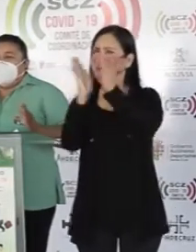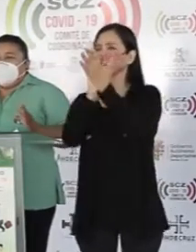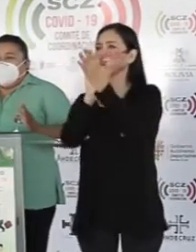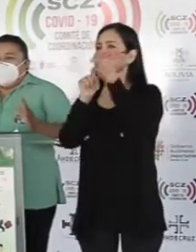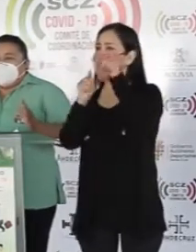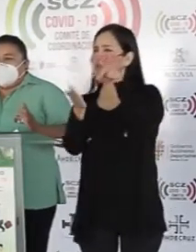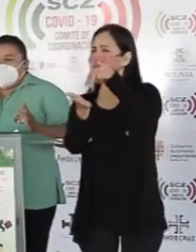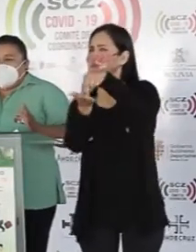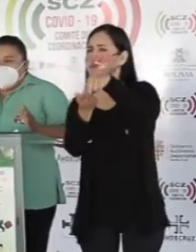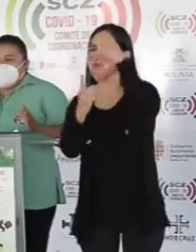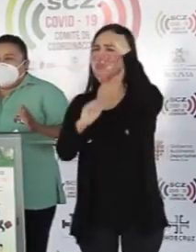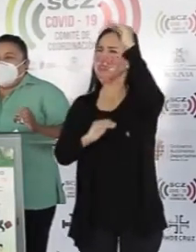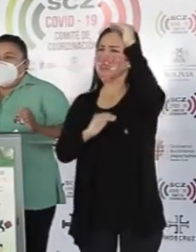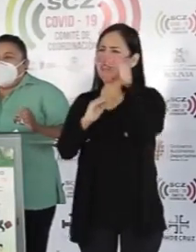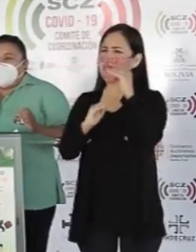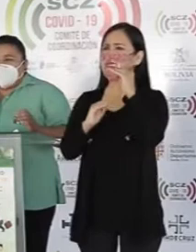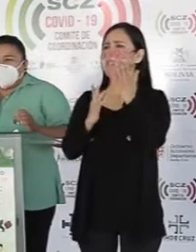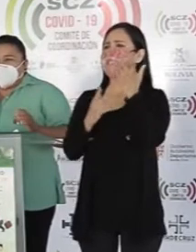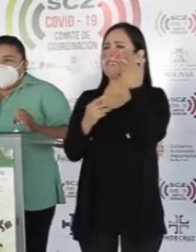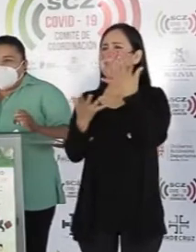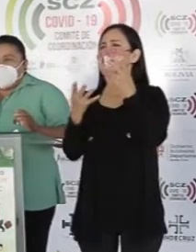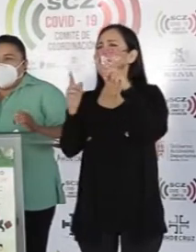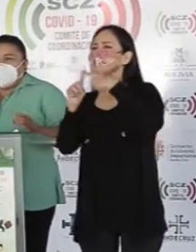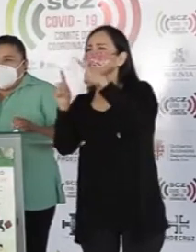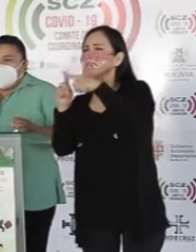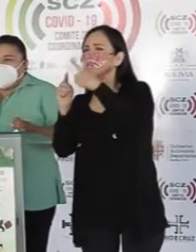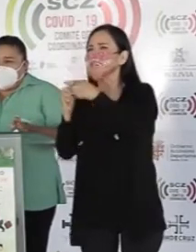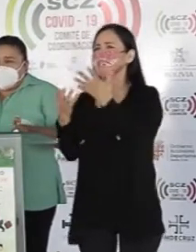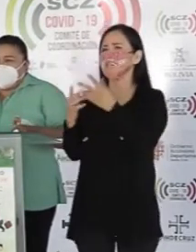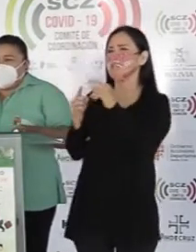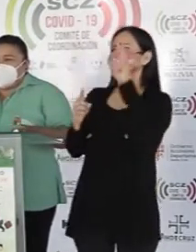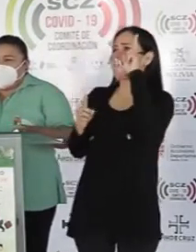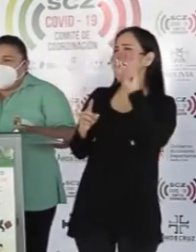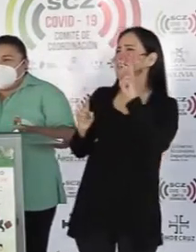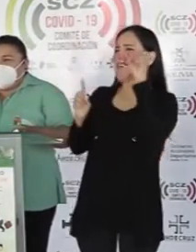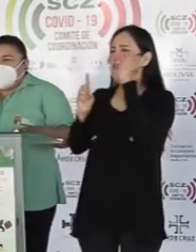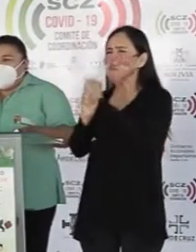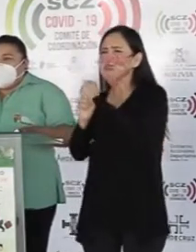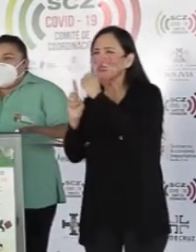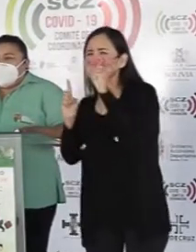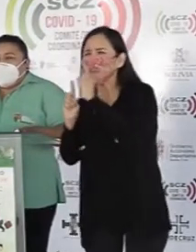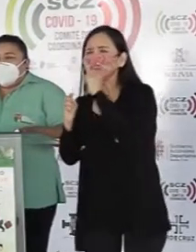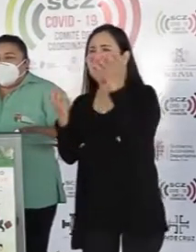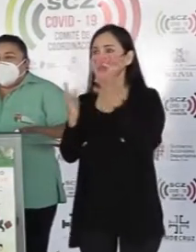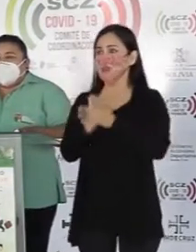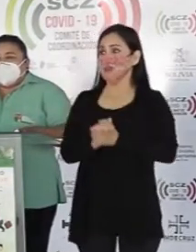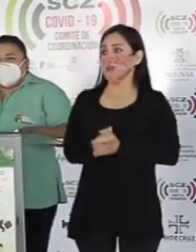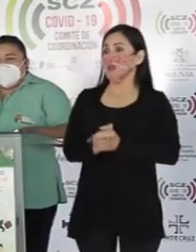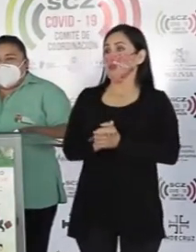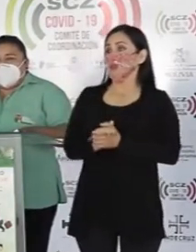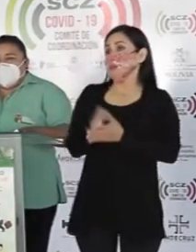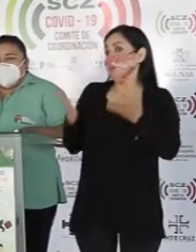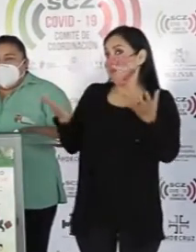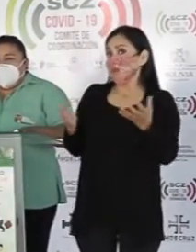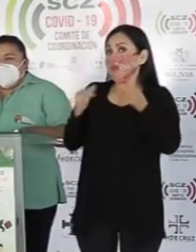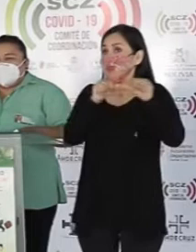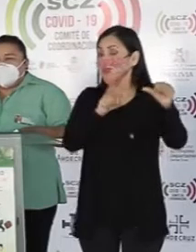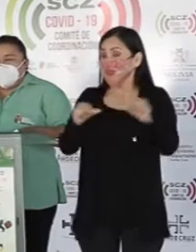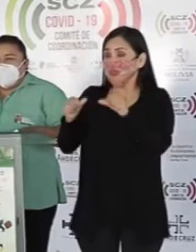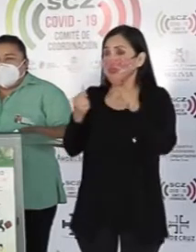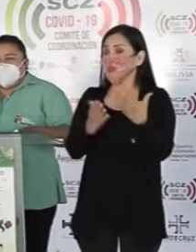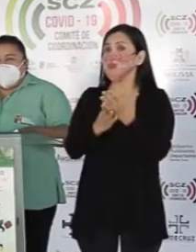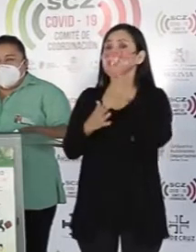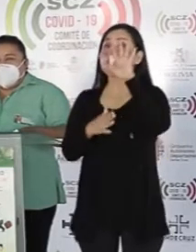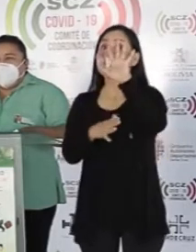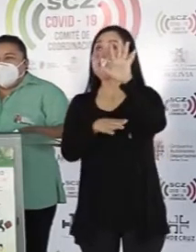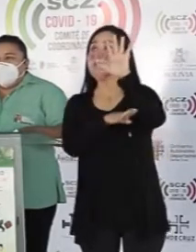para reducir el índice de los abusos sexuales en niños, niñas y adolescentes. Esta actividad será hoy día a las